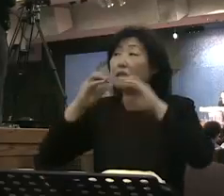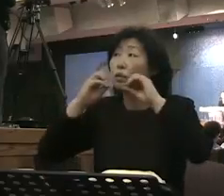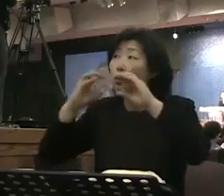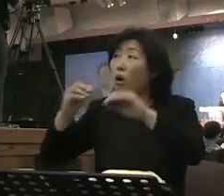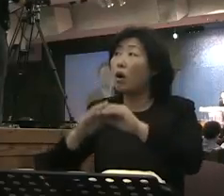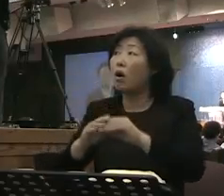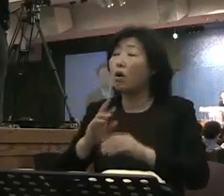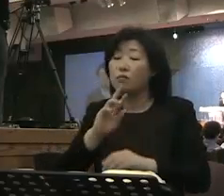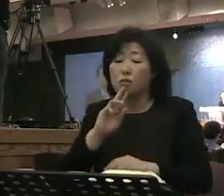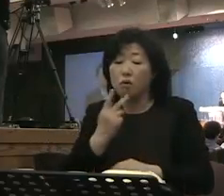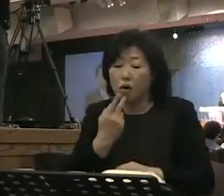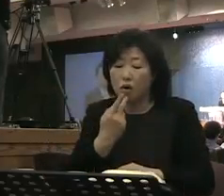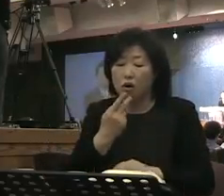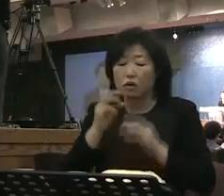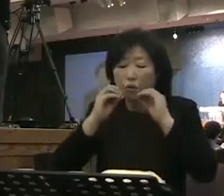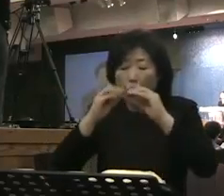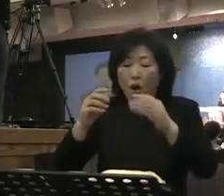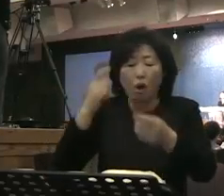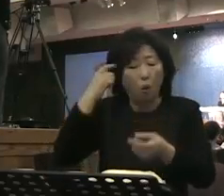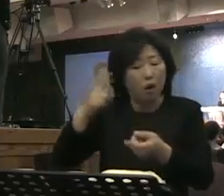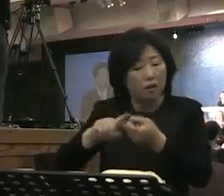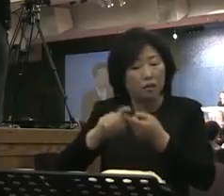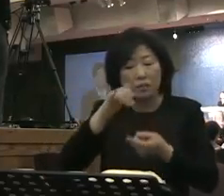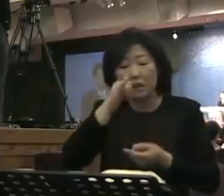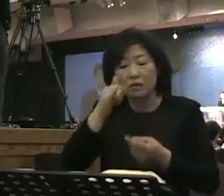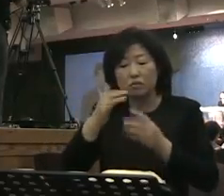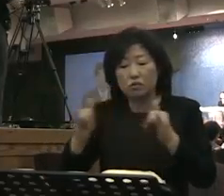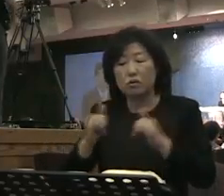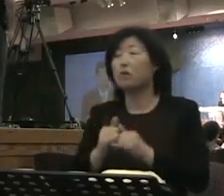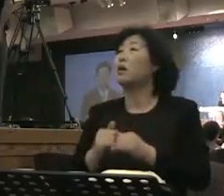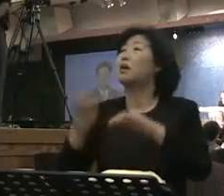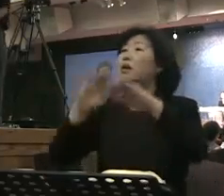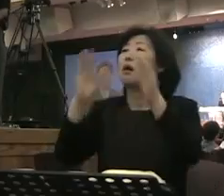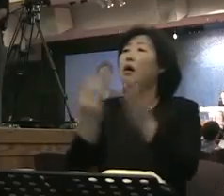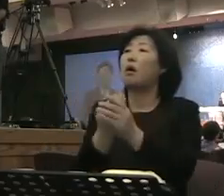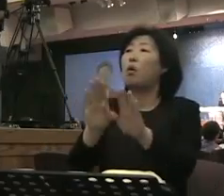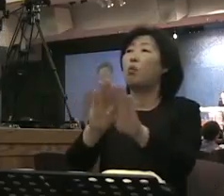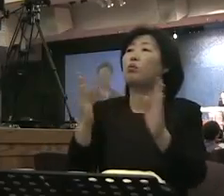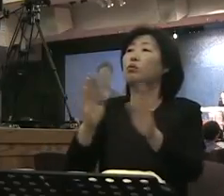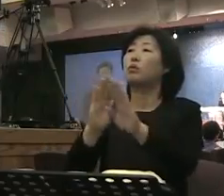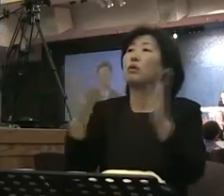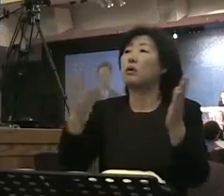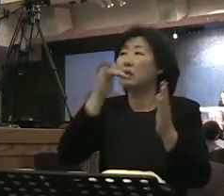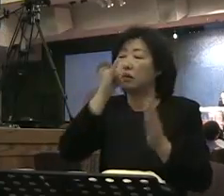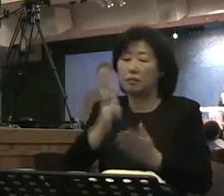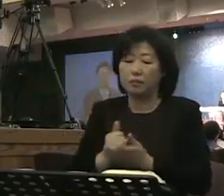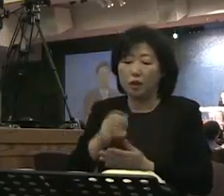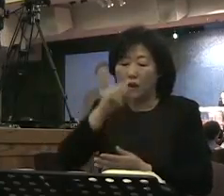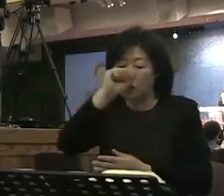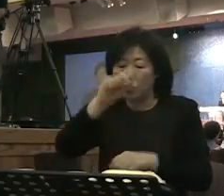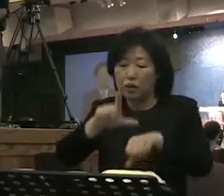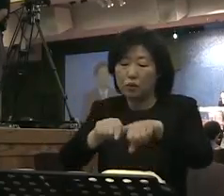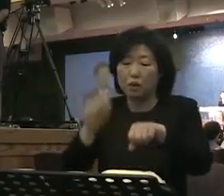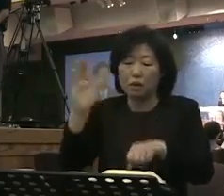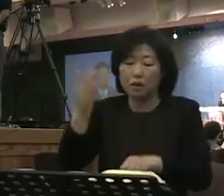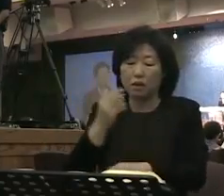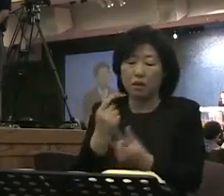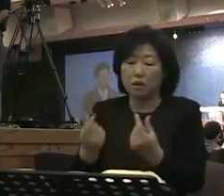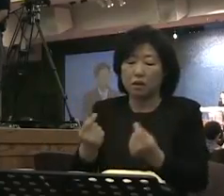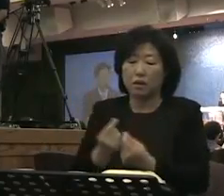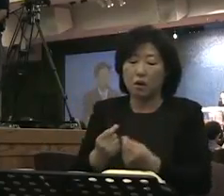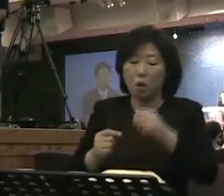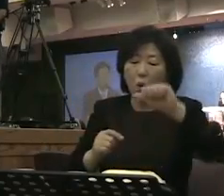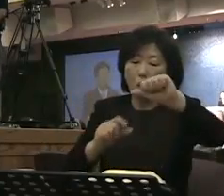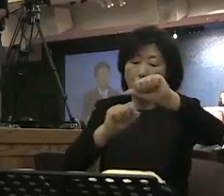물론이고 또 선교에 관해서 관심 있는 분들에게 다 오픈이 되어 있습니다. 아마 좋은 기회가 될 것 같은데요. 5월